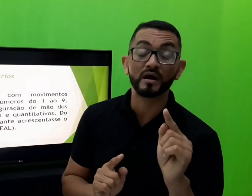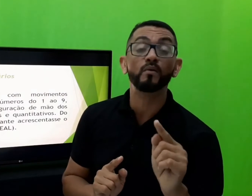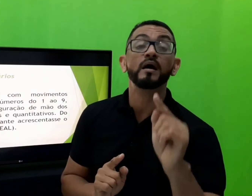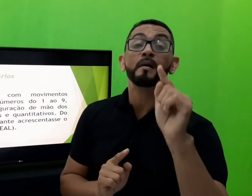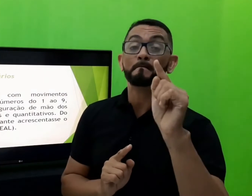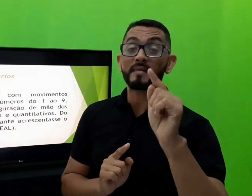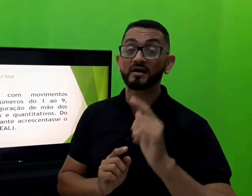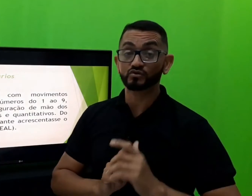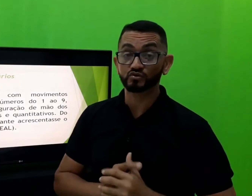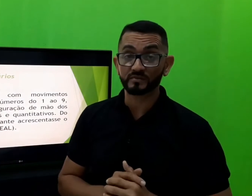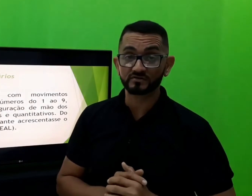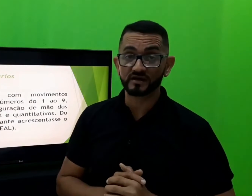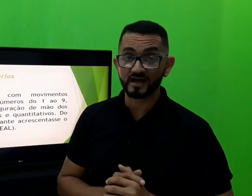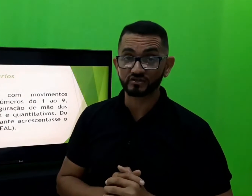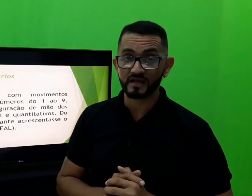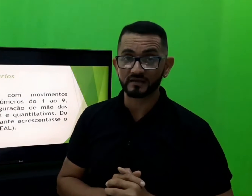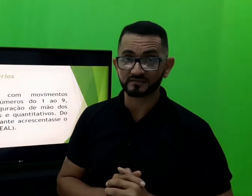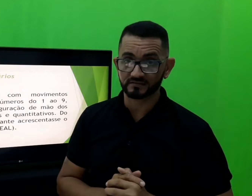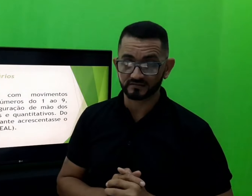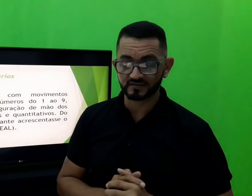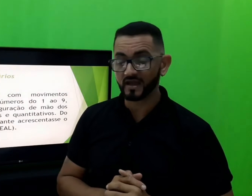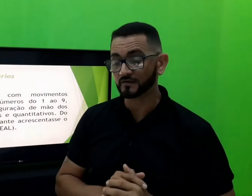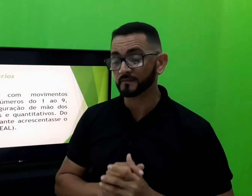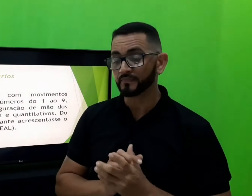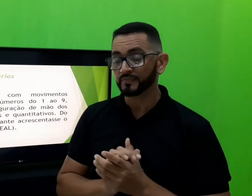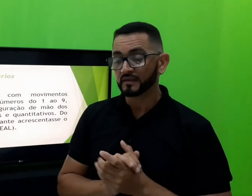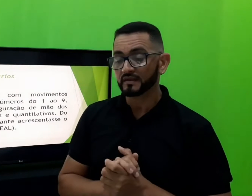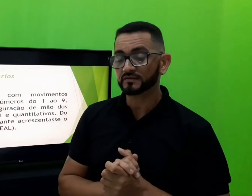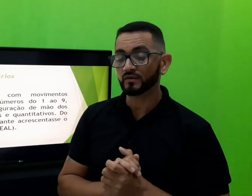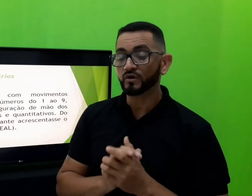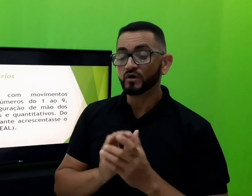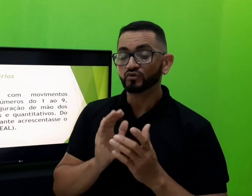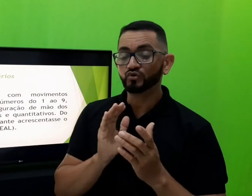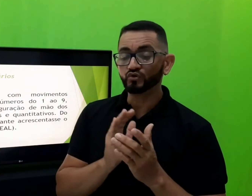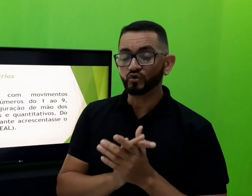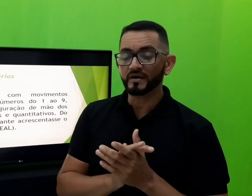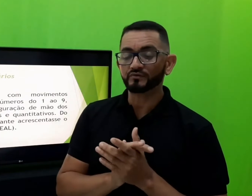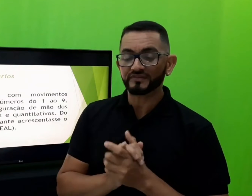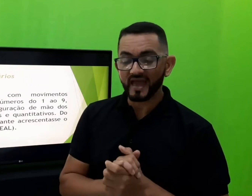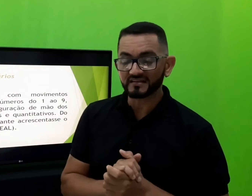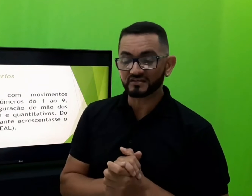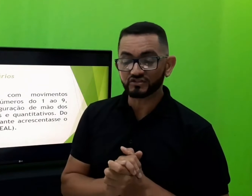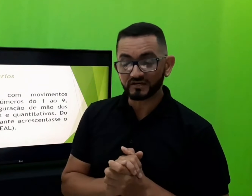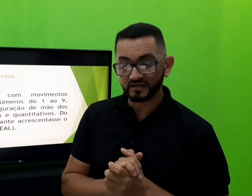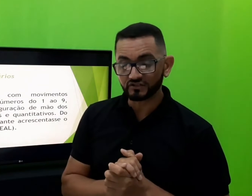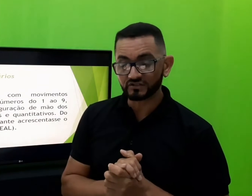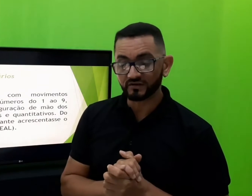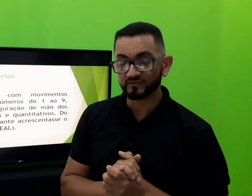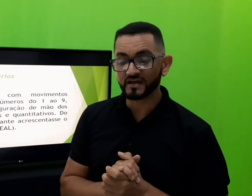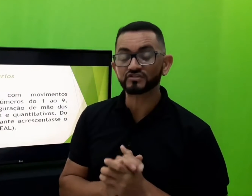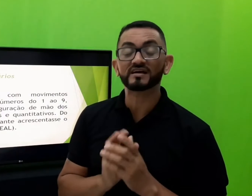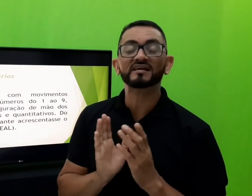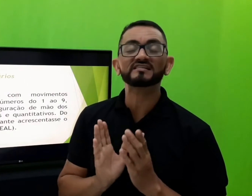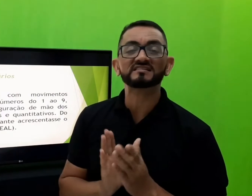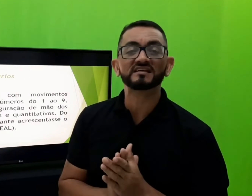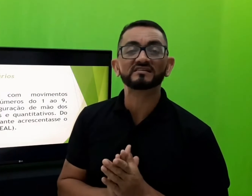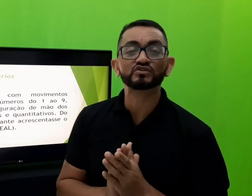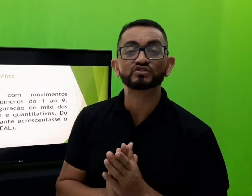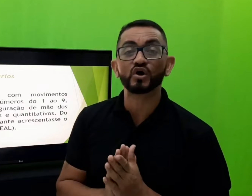mão para os números cardinais, certo? Então, do número 10 em diante, a gente acrescenta